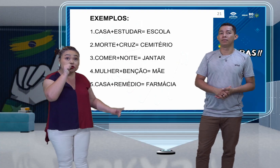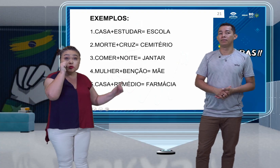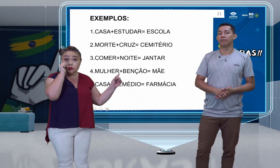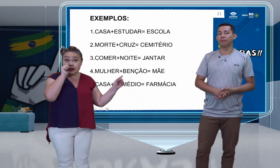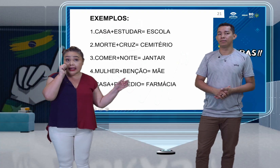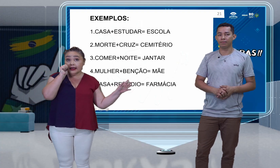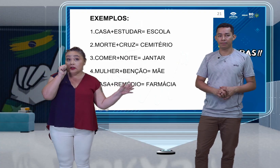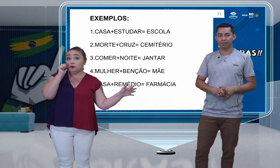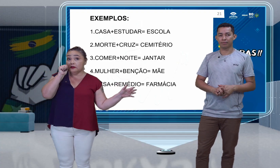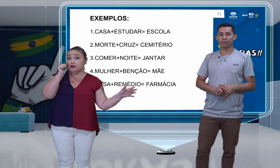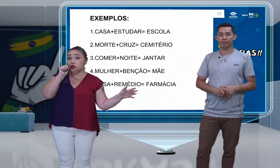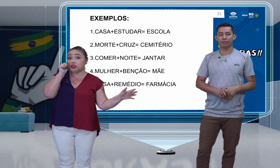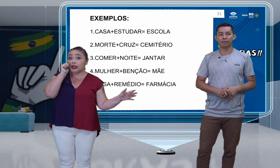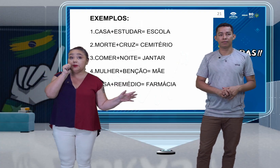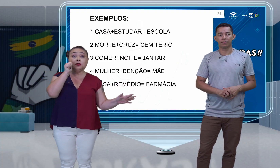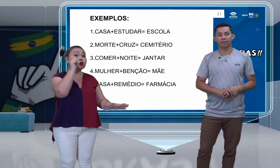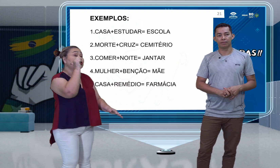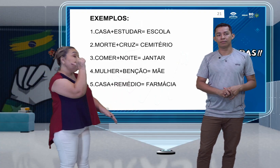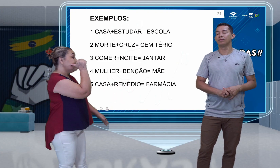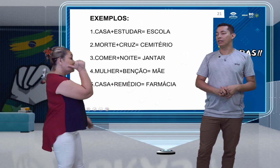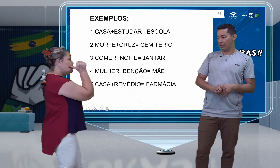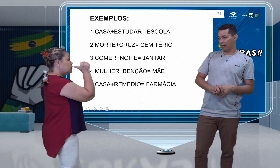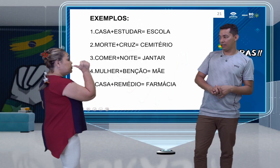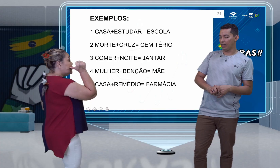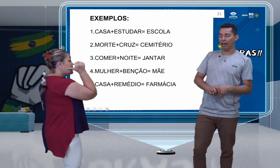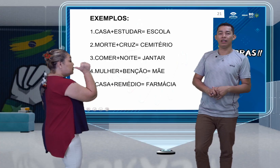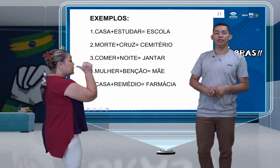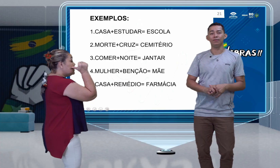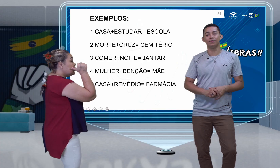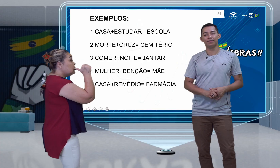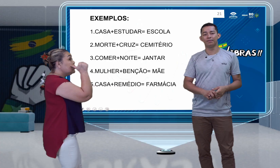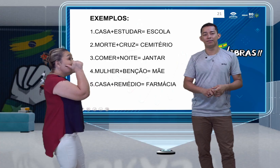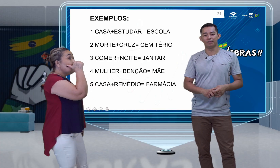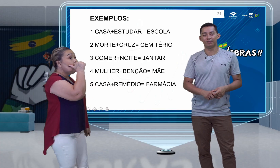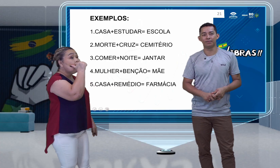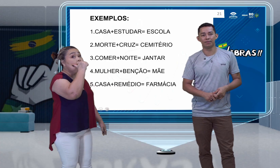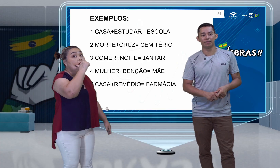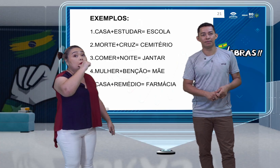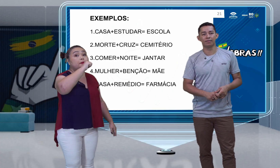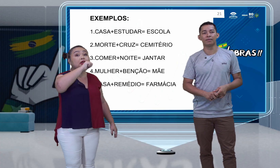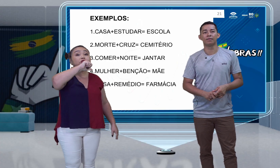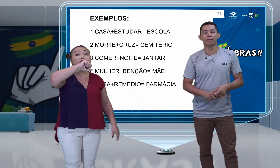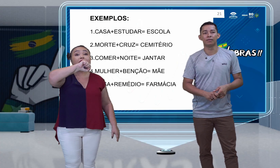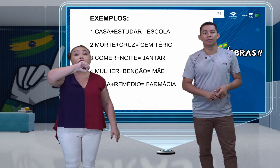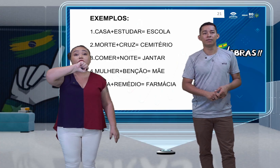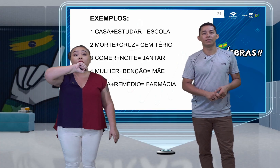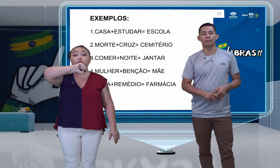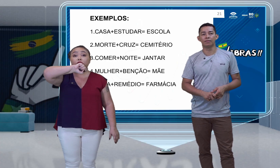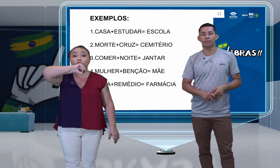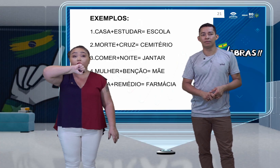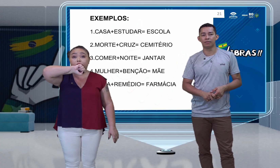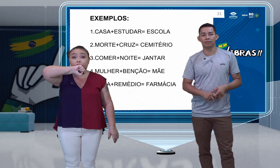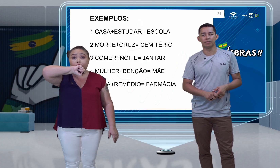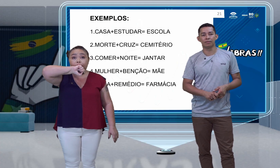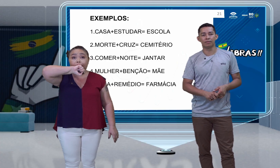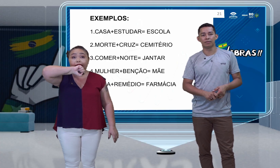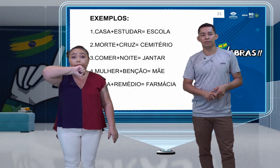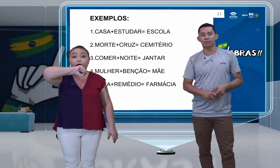de mulher, que o professor já explicou nessa configuração Exato. aqui, e beijando o dorso da